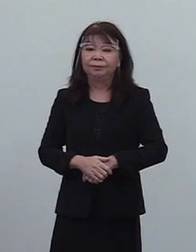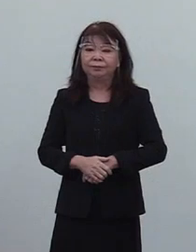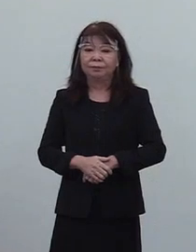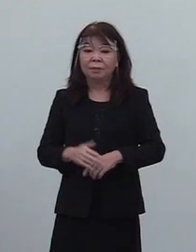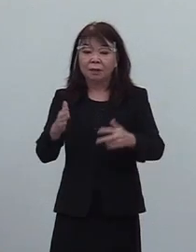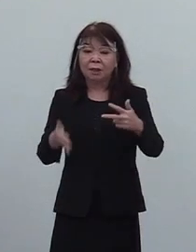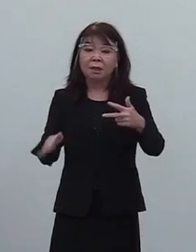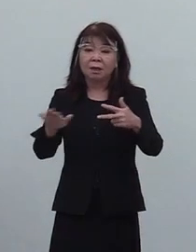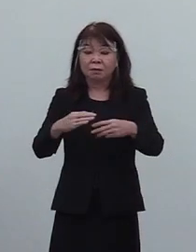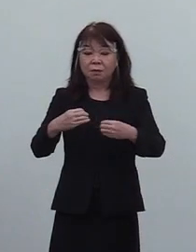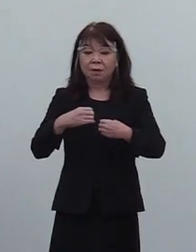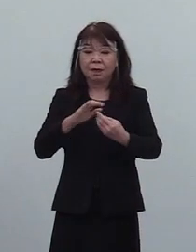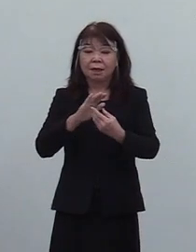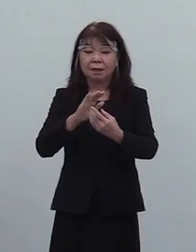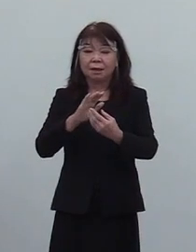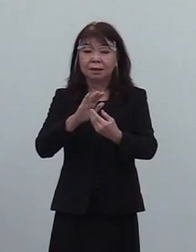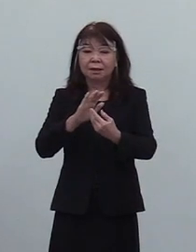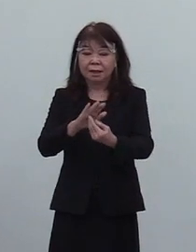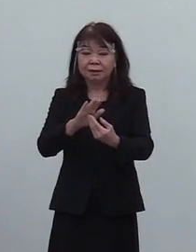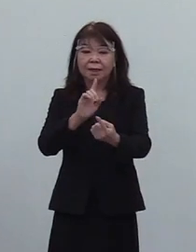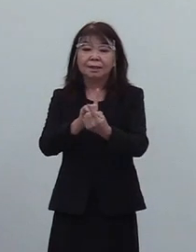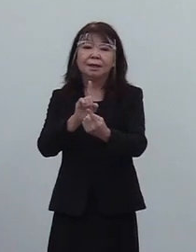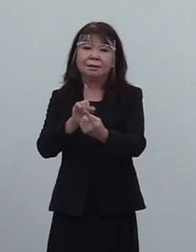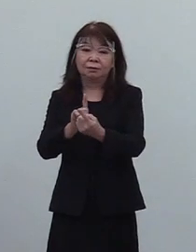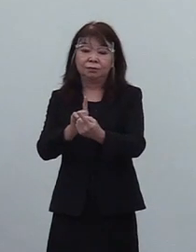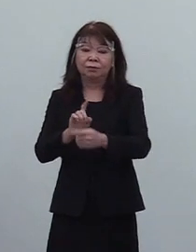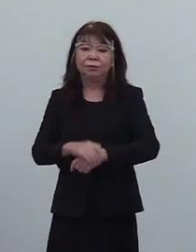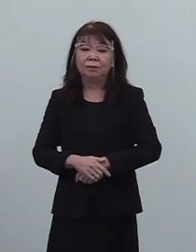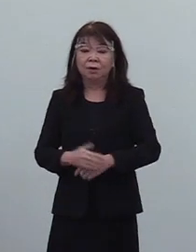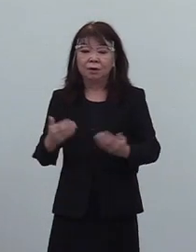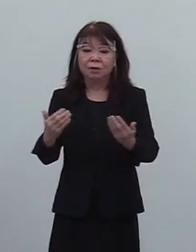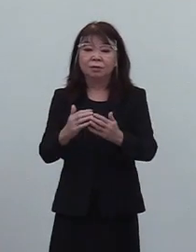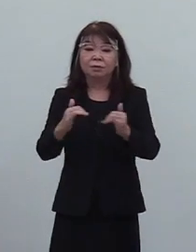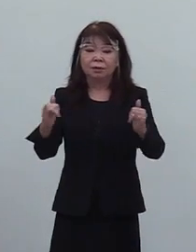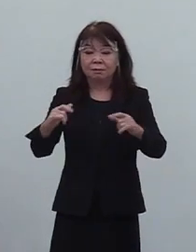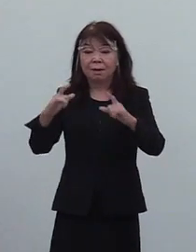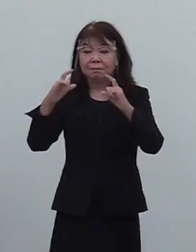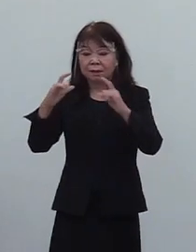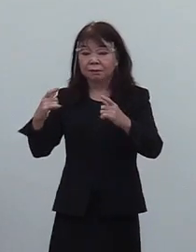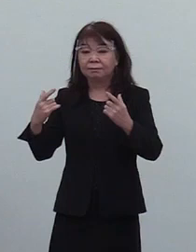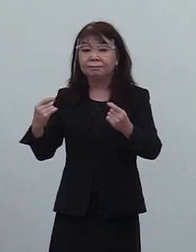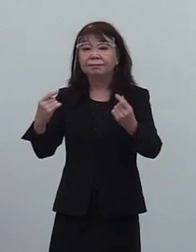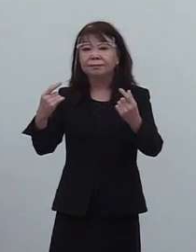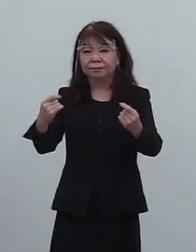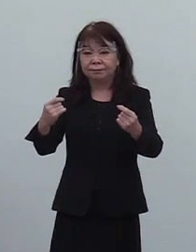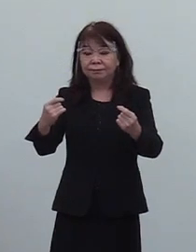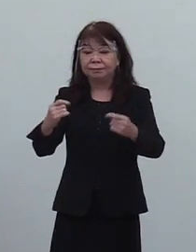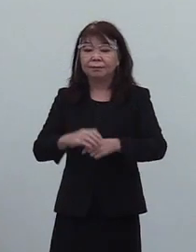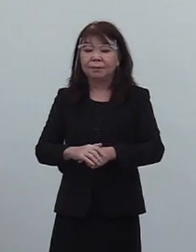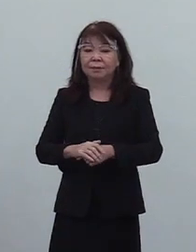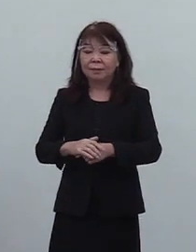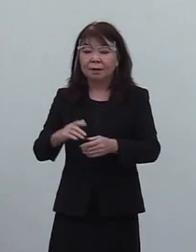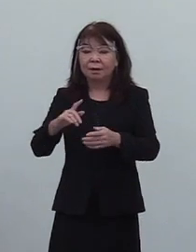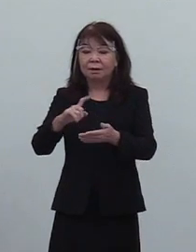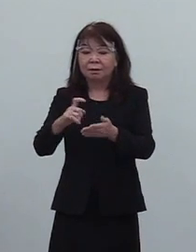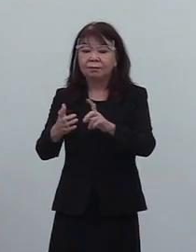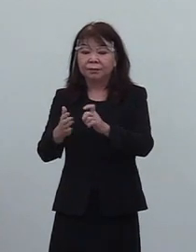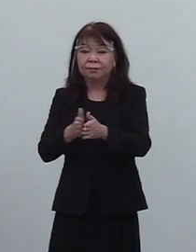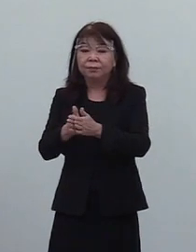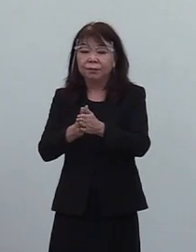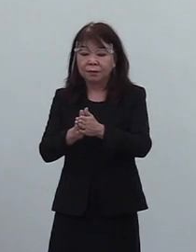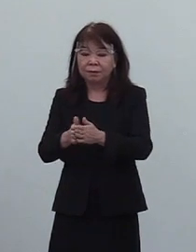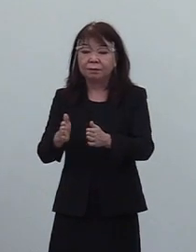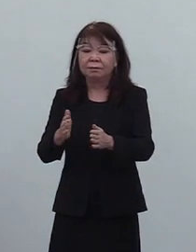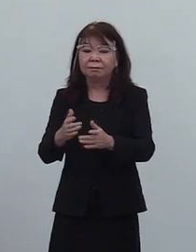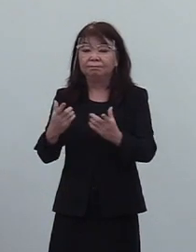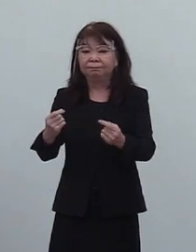施設の感染対策でございますが、職員はマスクを着用し、手指消毒等感染対策を